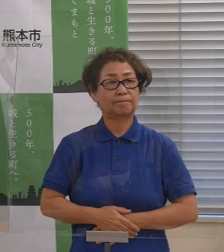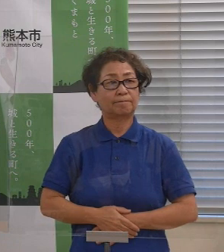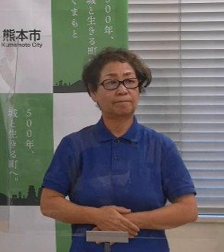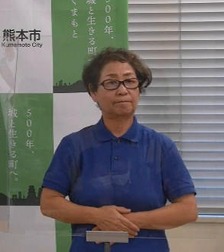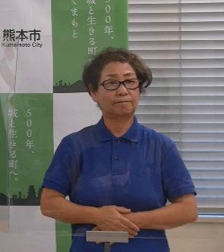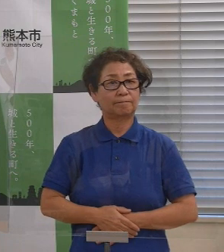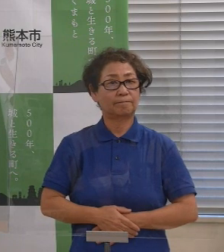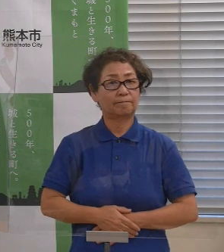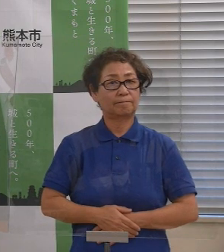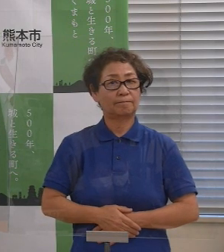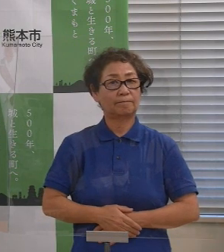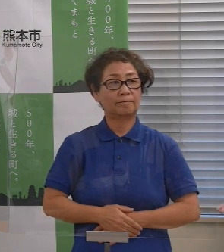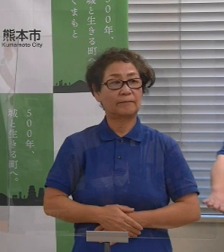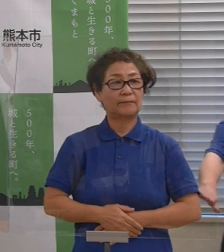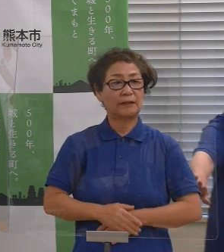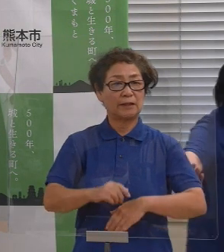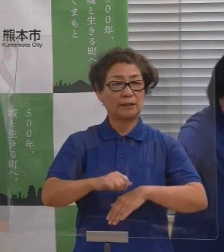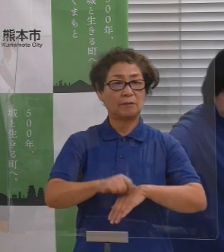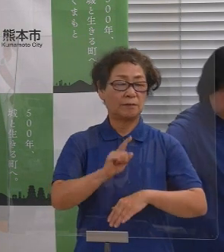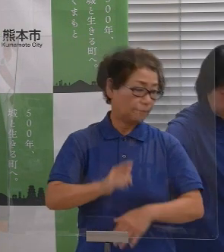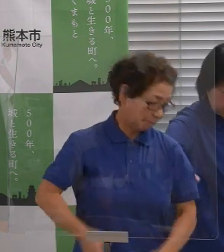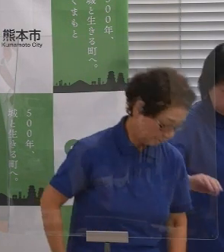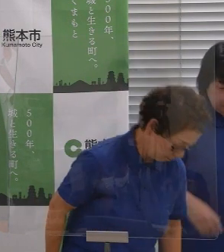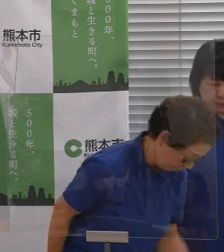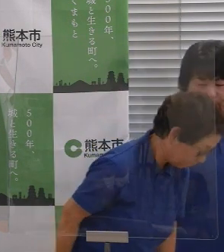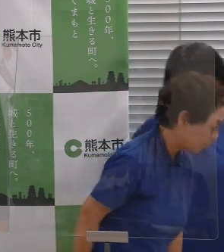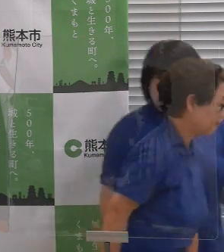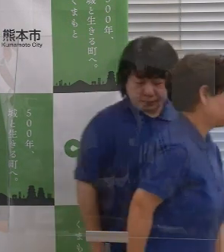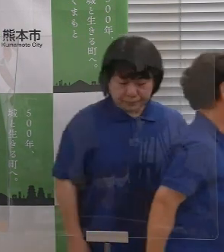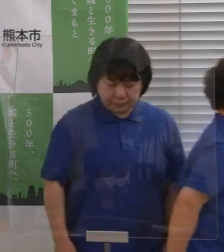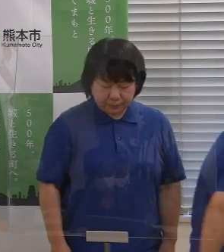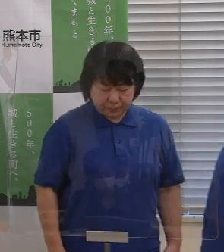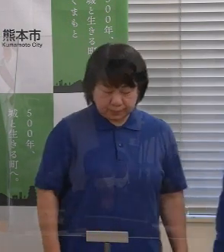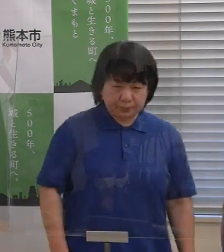あえて厳しい言い方をさせていただきますけど、